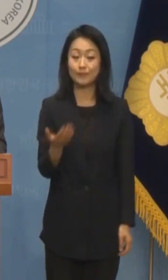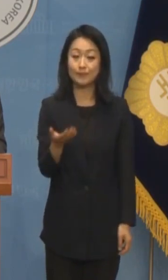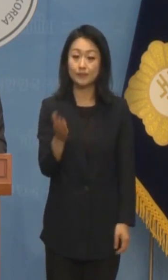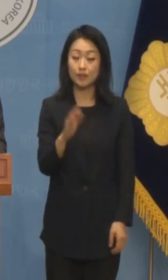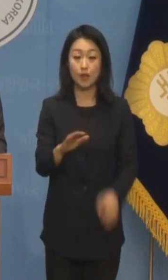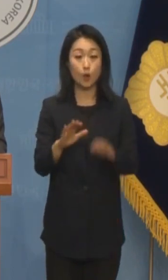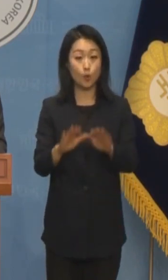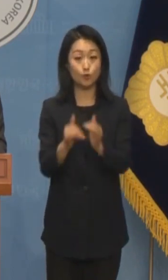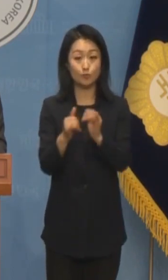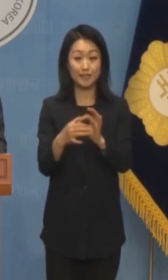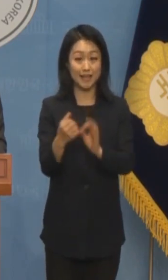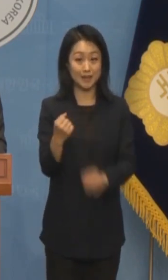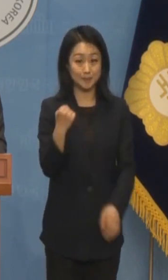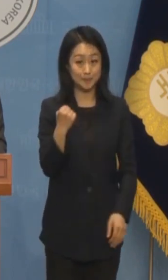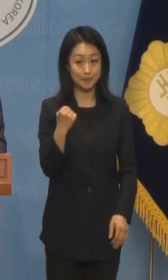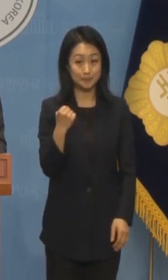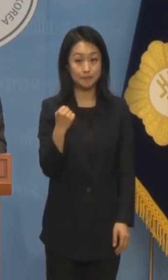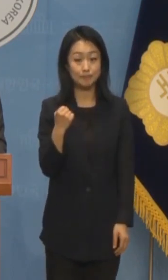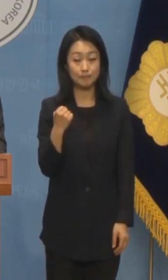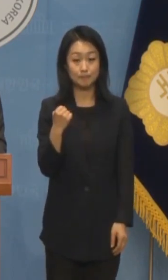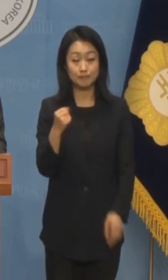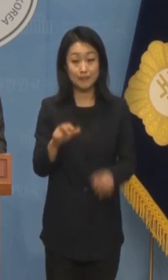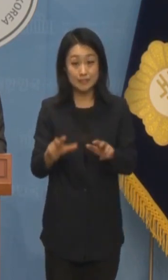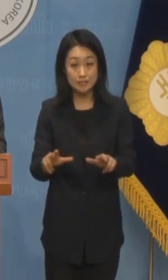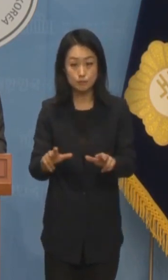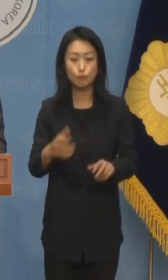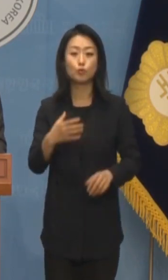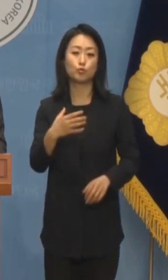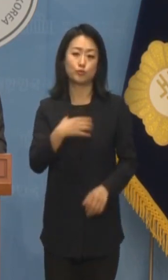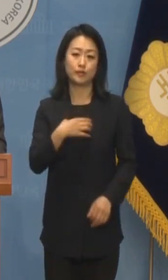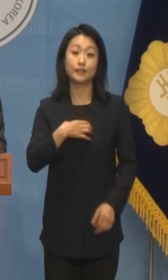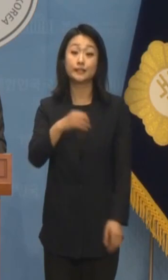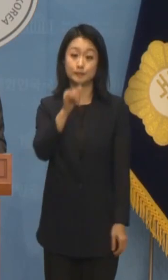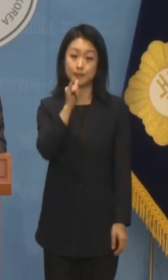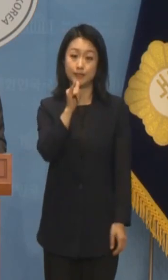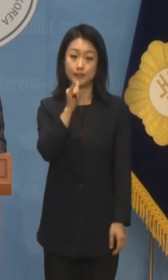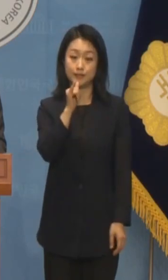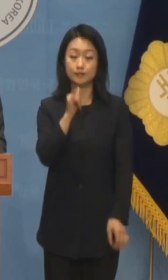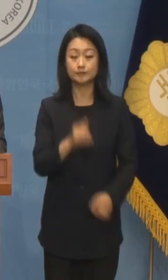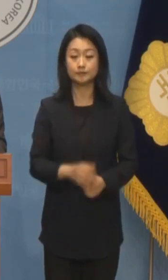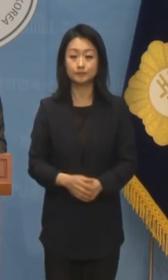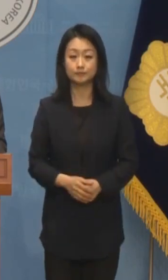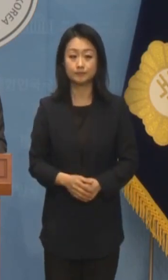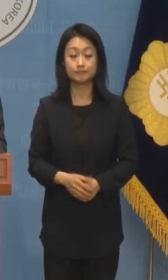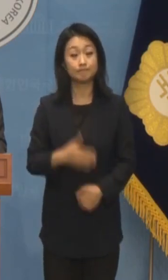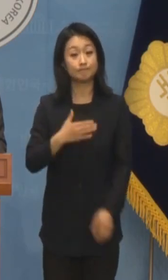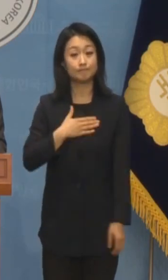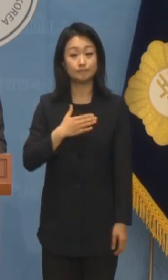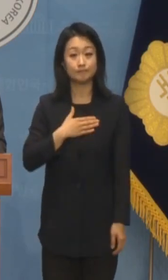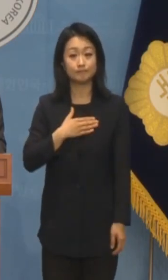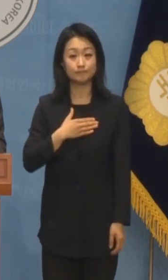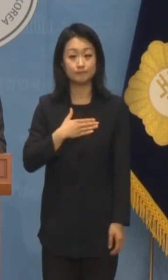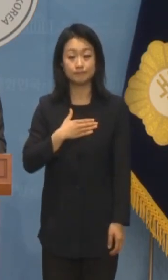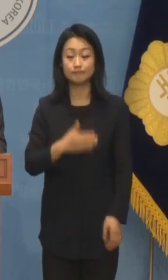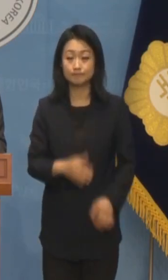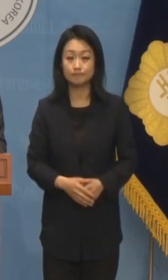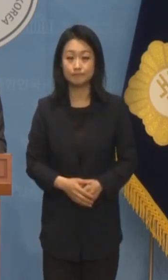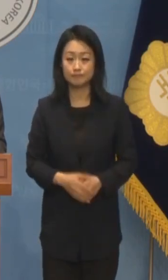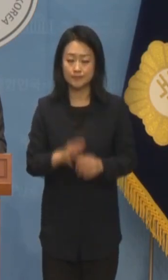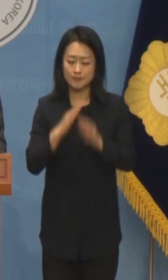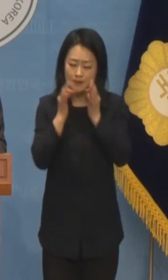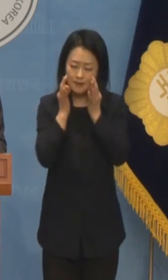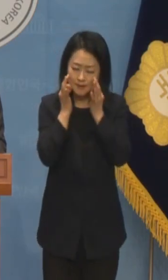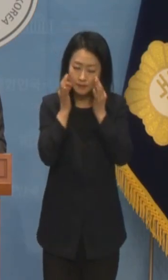오늘날 국민의힘은 절체절명의 위기 상태에 빠져 있습니다. 저는 절박하고